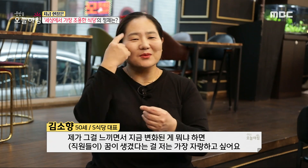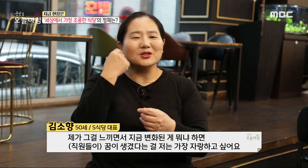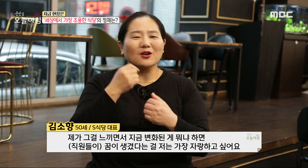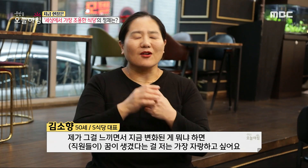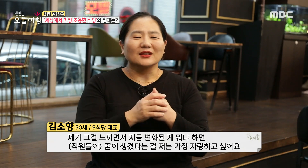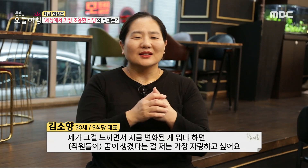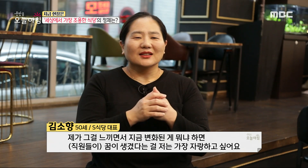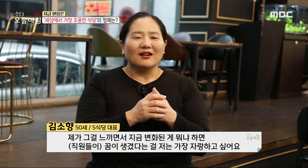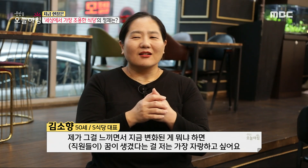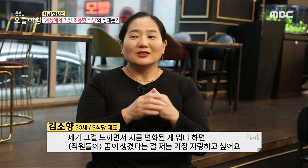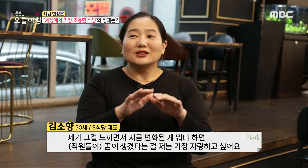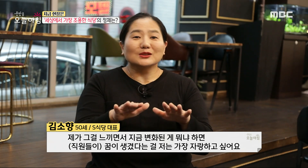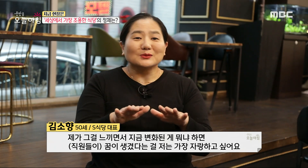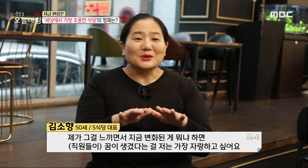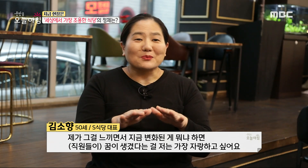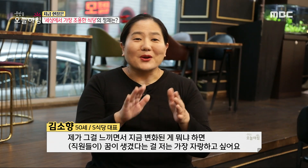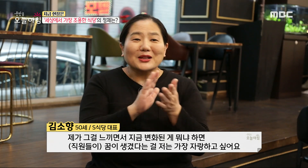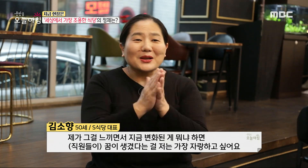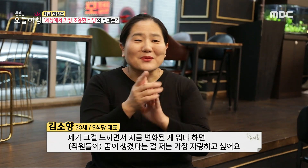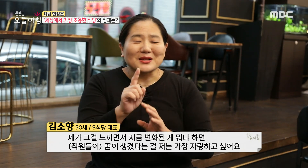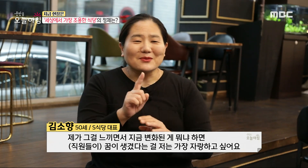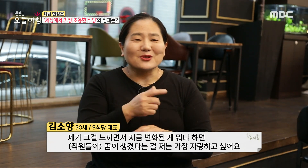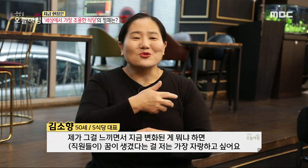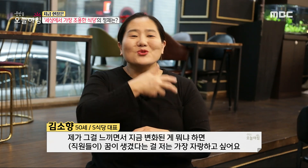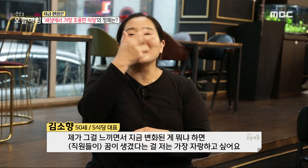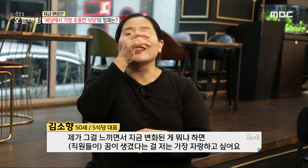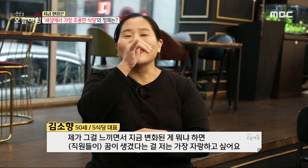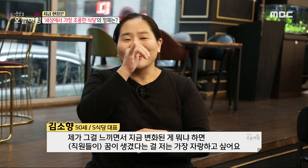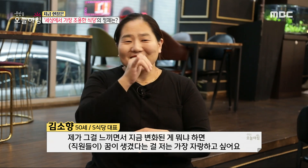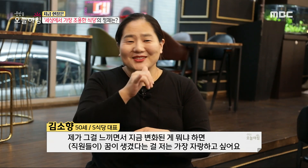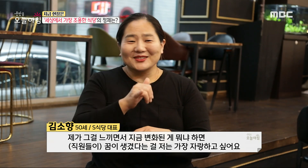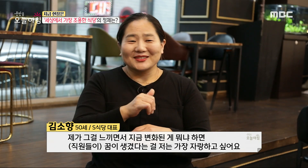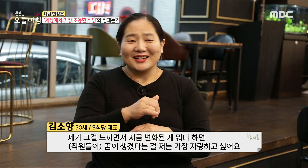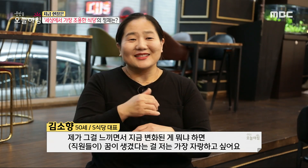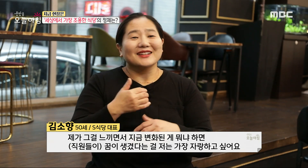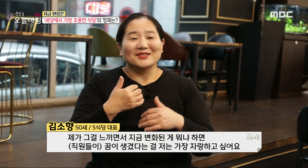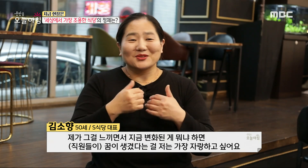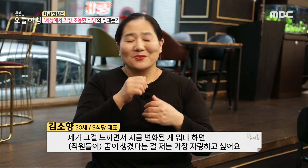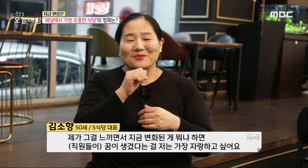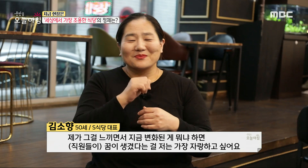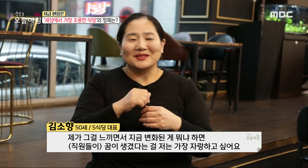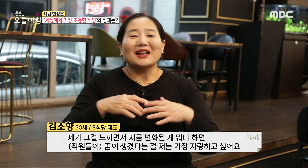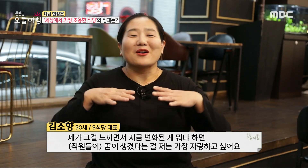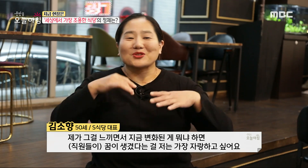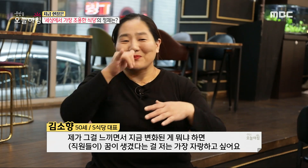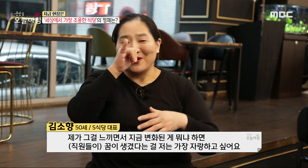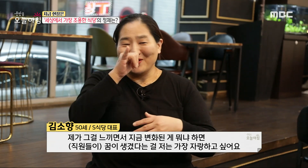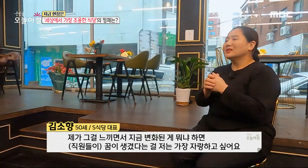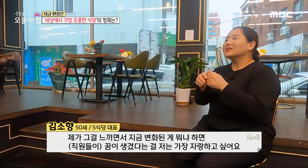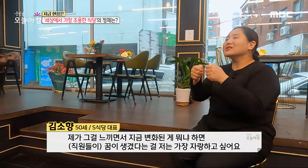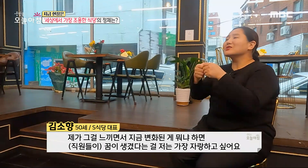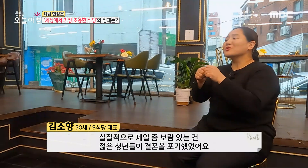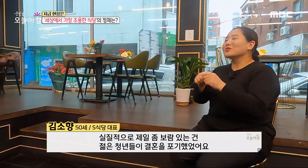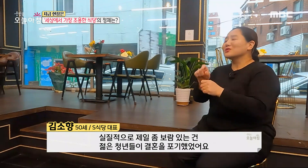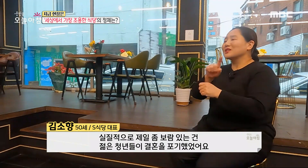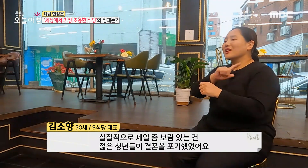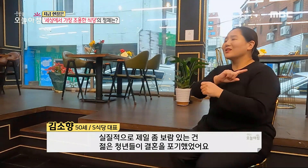느끼면서 지금 이제 변화된 게 뭐냐면 꿈이 있다는 게 저는 가장 좀 자랑하고 싶어요. 실질적으로 제일